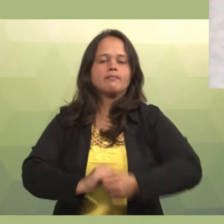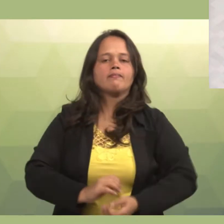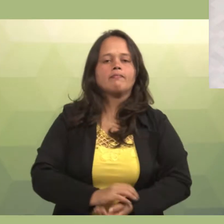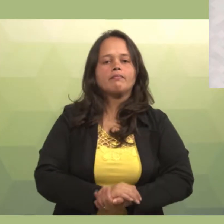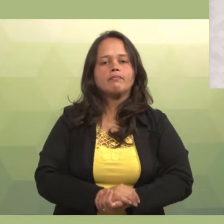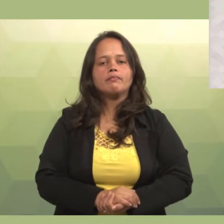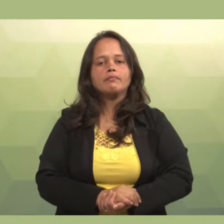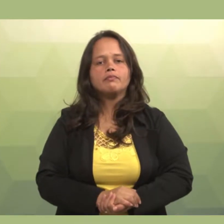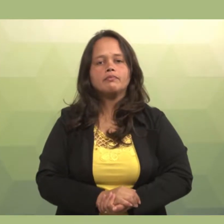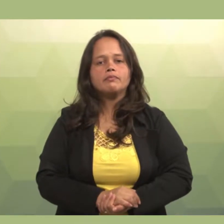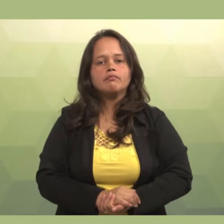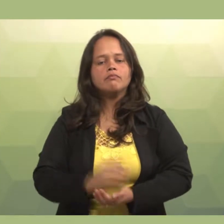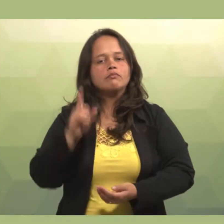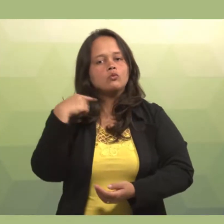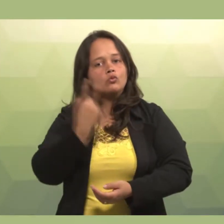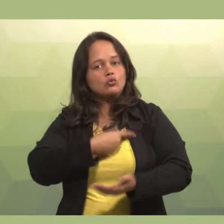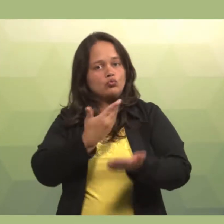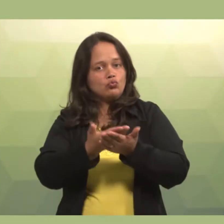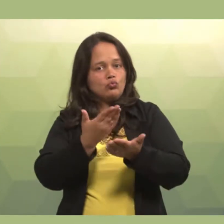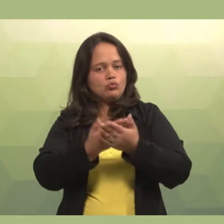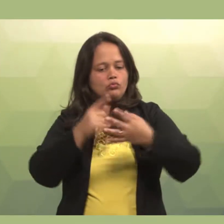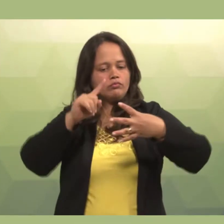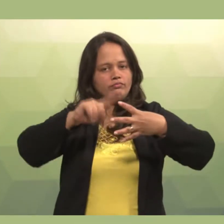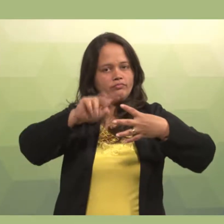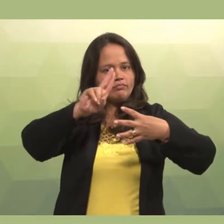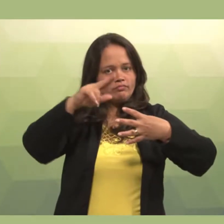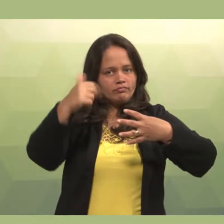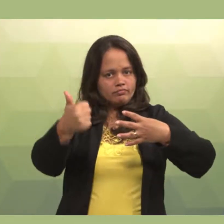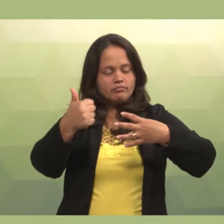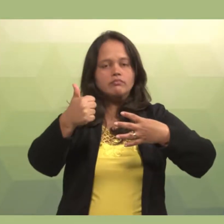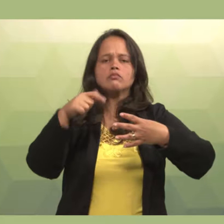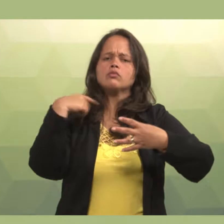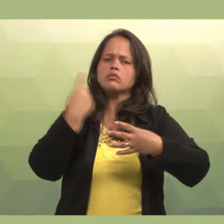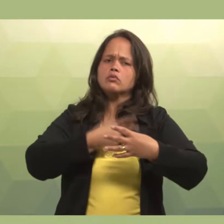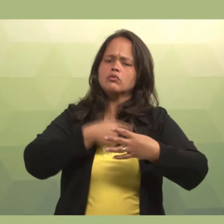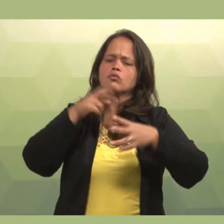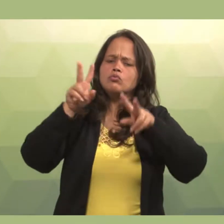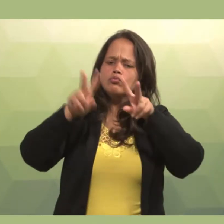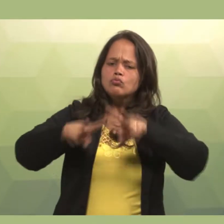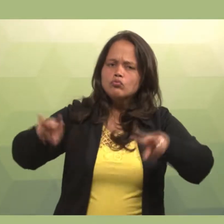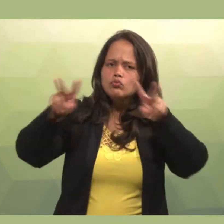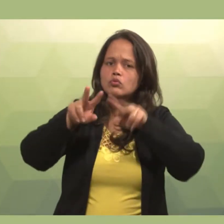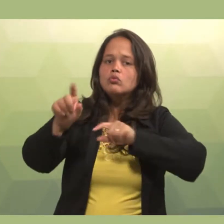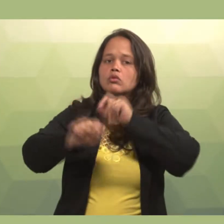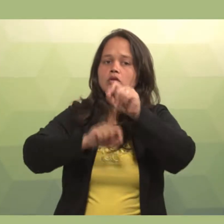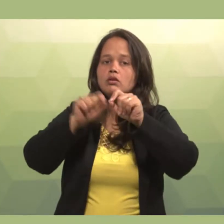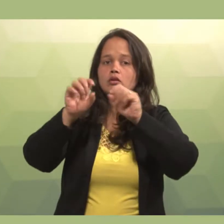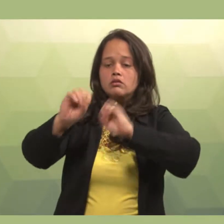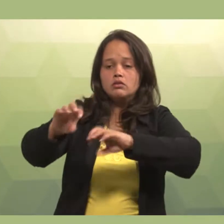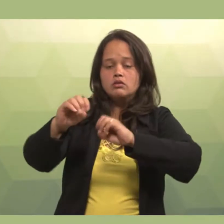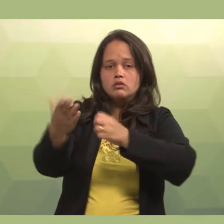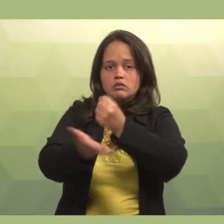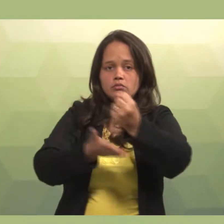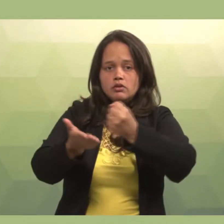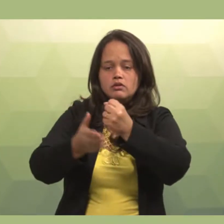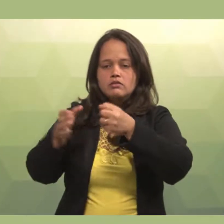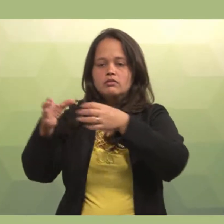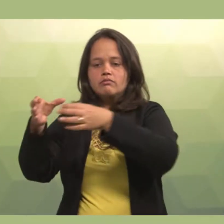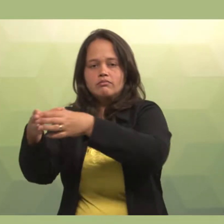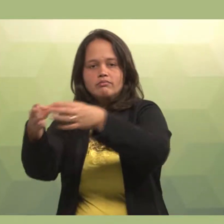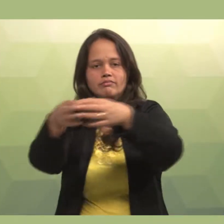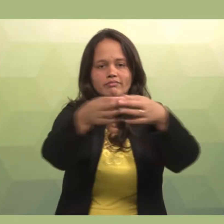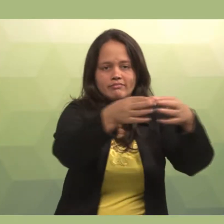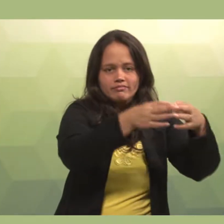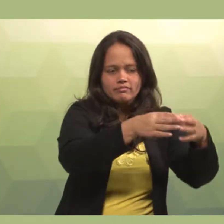Como vimos na unidade 1, a educação básica está dividida em modalidades e para cada modalidade há uma